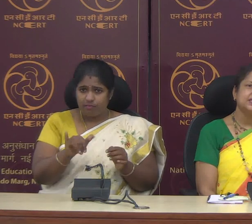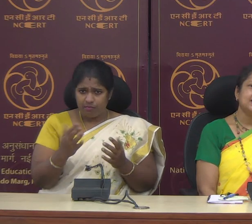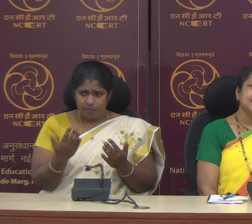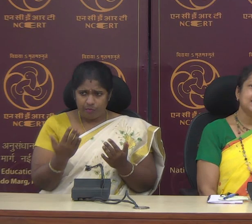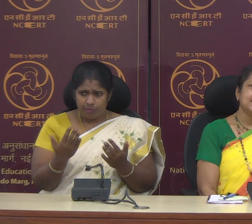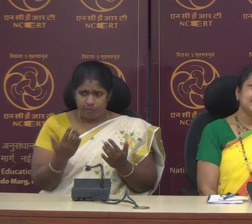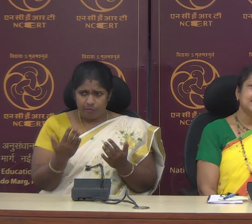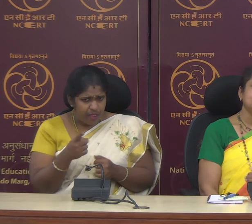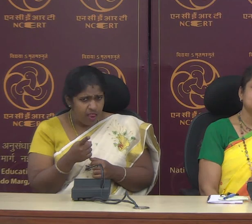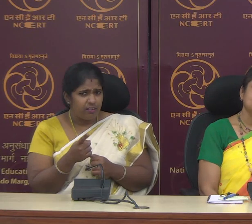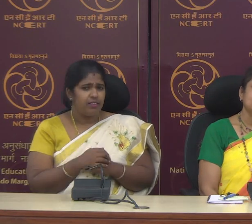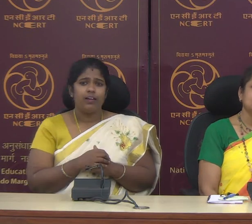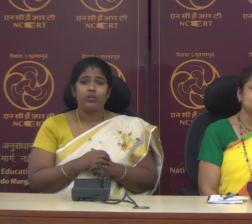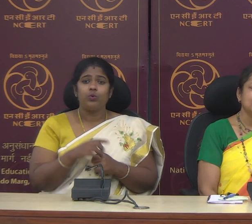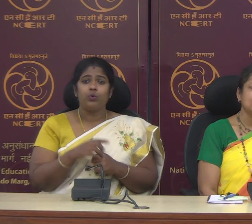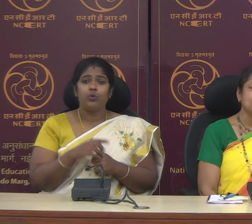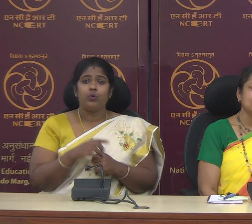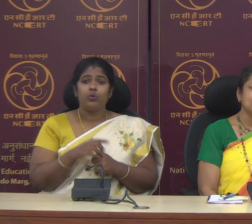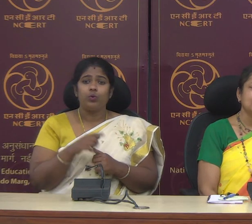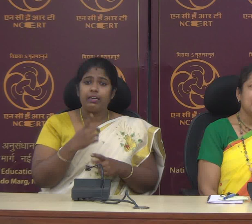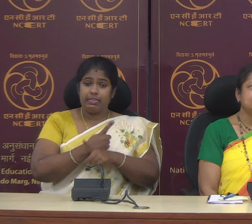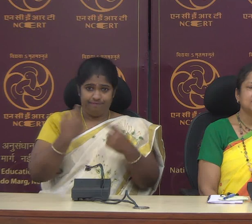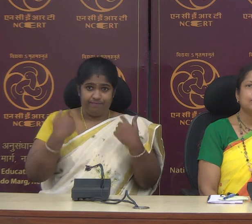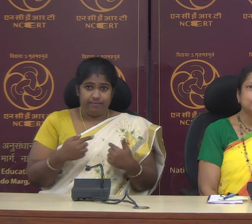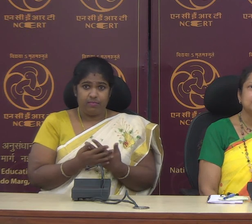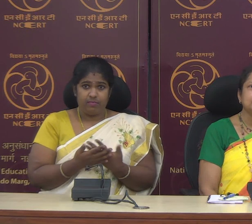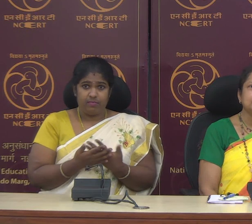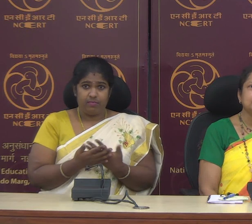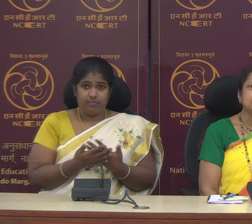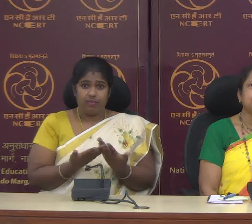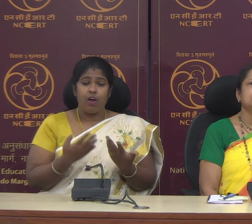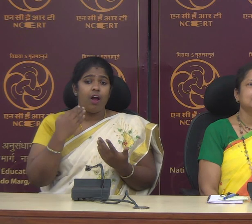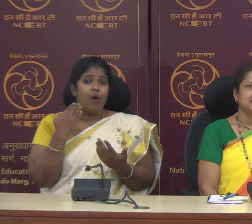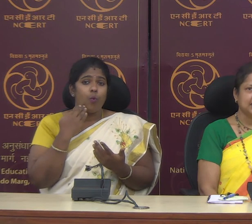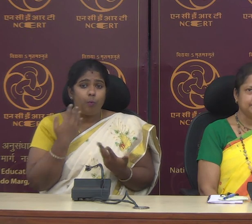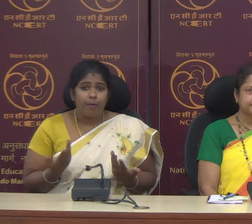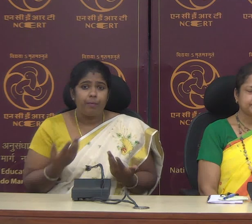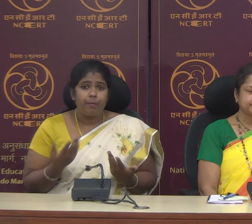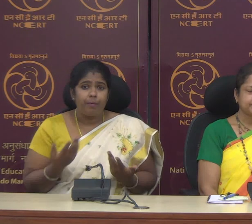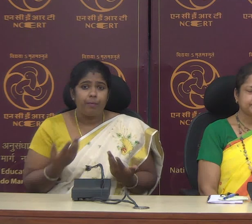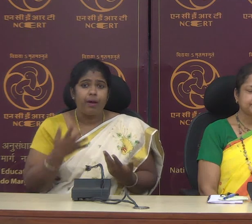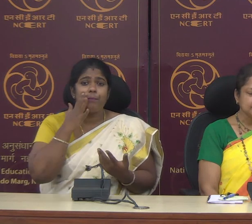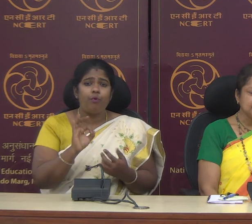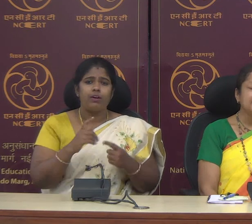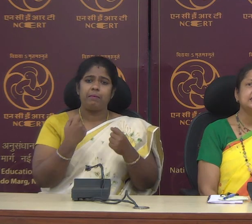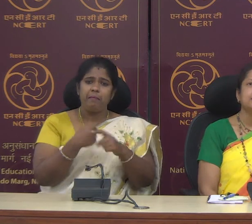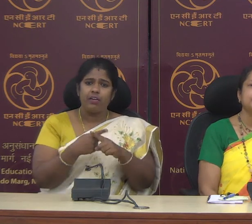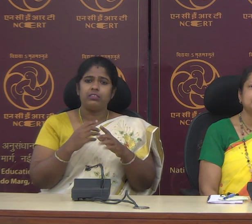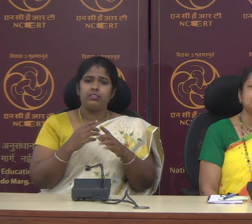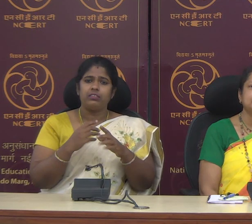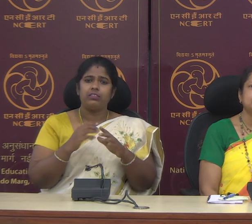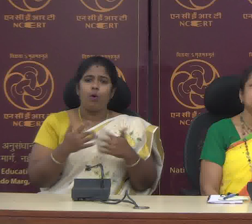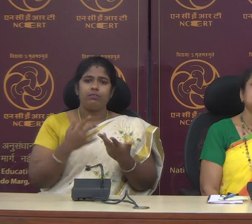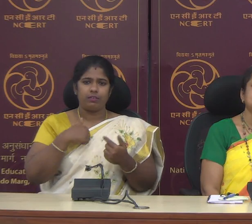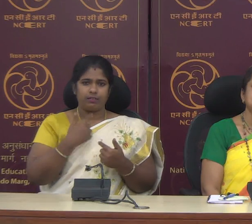तो आवश्यकता ये है, शिक्षक होने के नाते मुझे आवश्यकता पूर्ति पर ध्यान देना है कि मैं कैसे